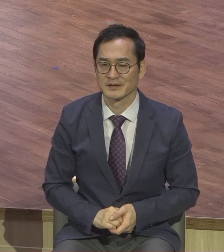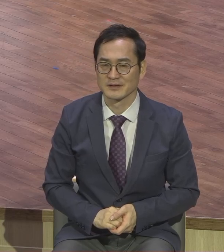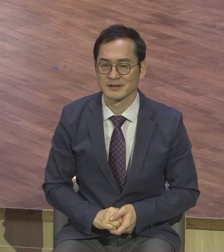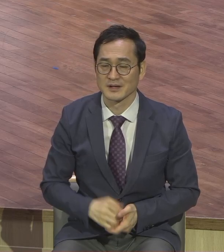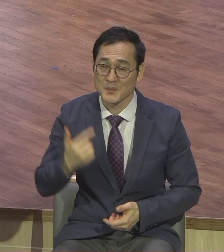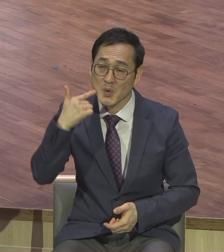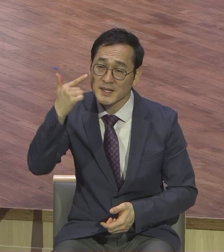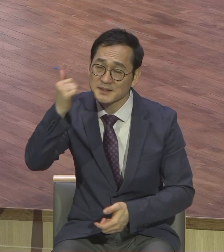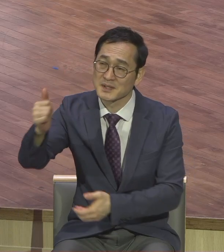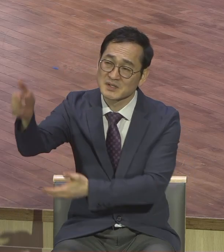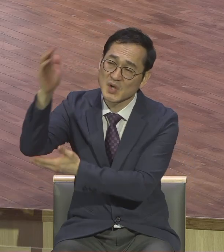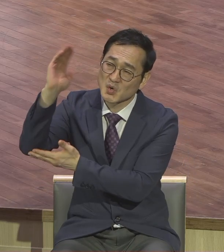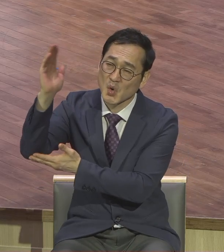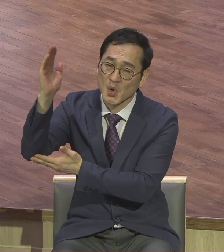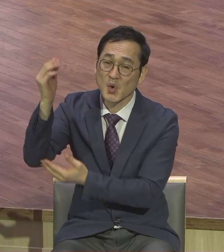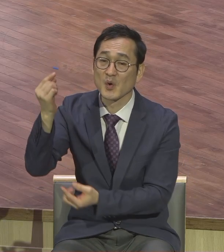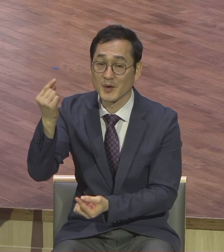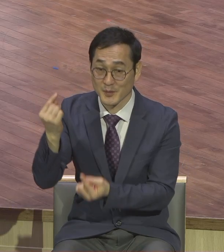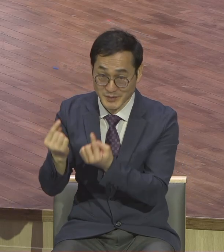목사 설교보다